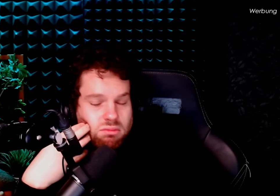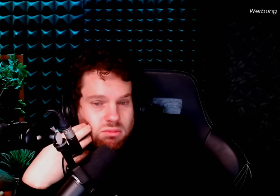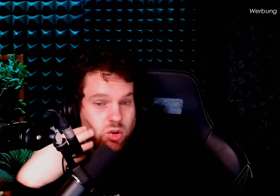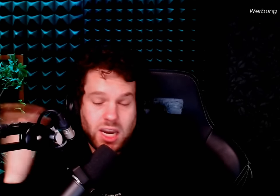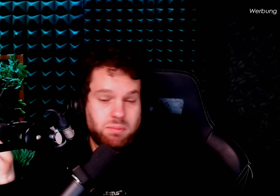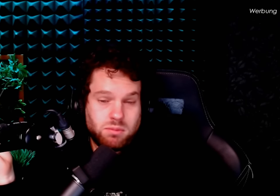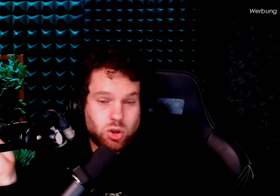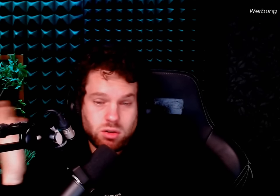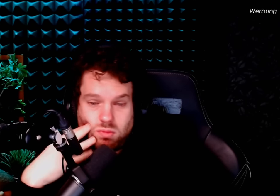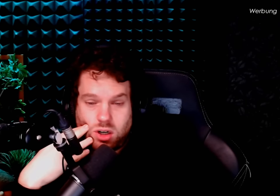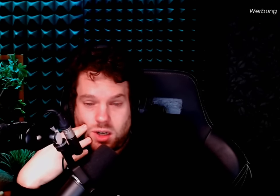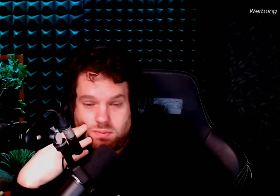Okay. Gut. Wockler.